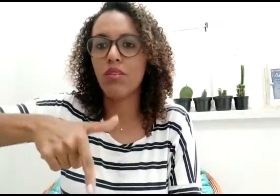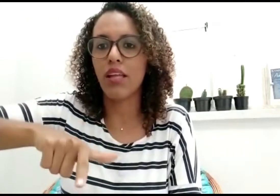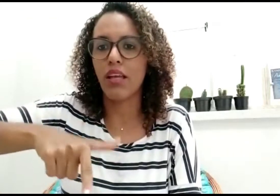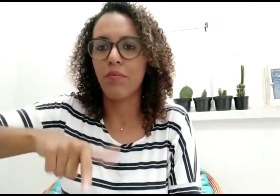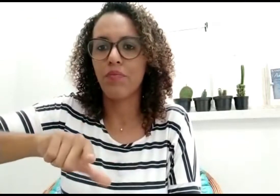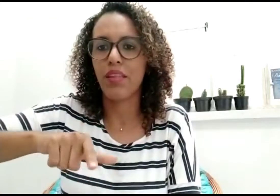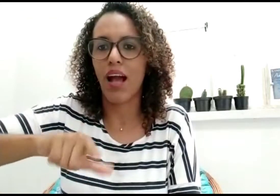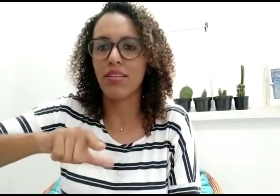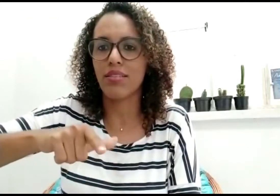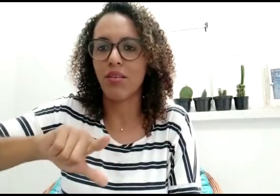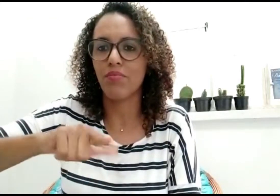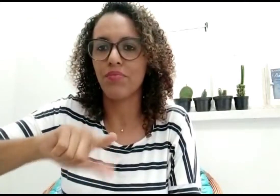ter, assim.